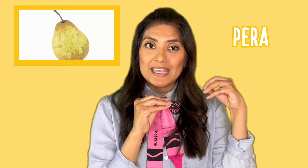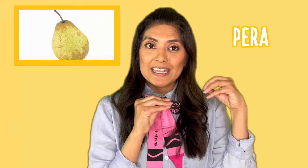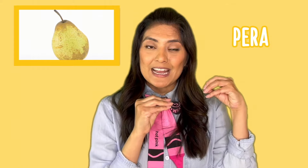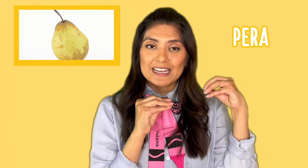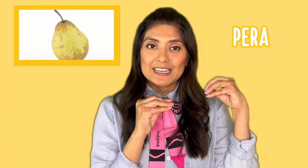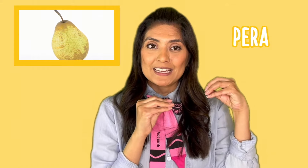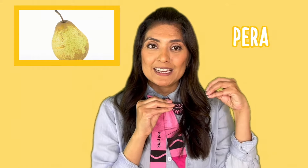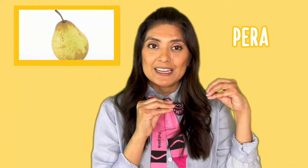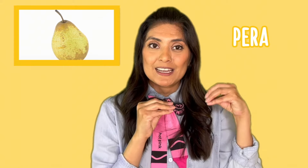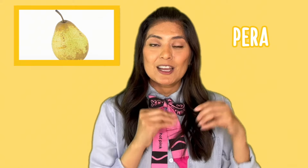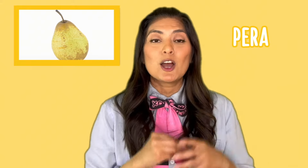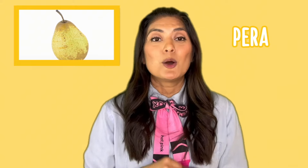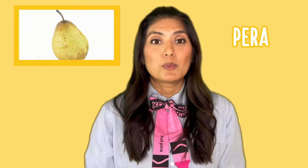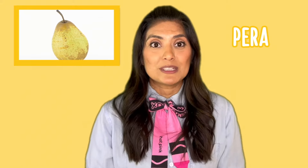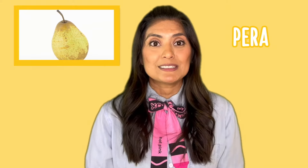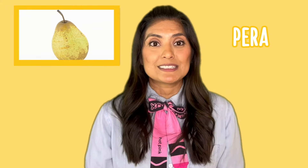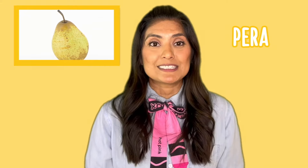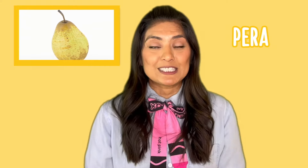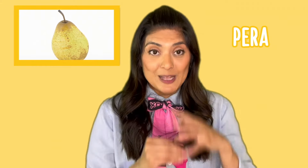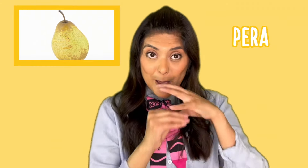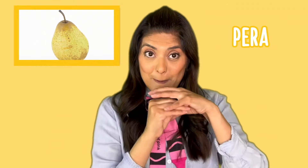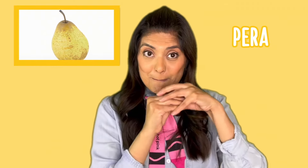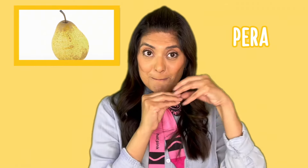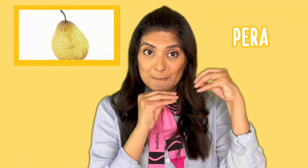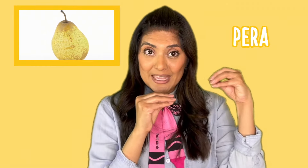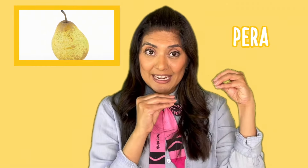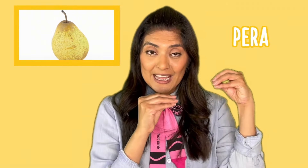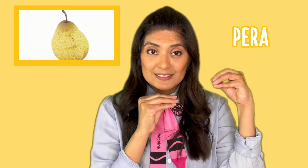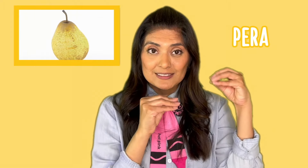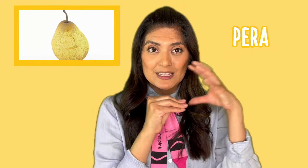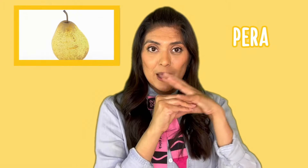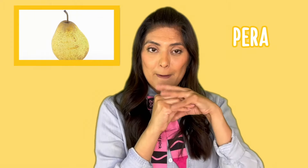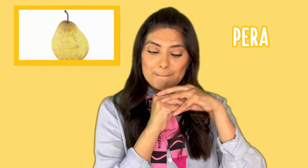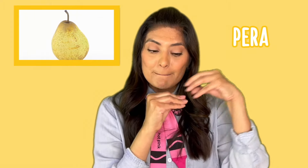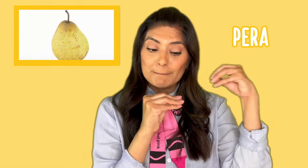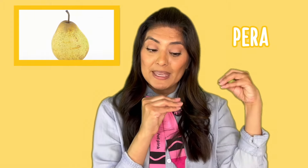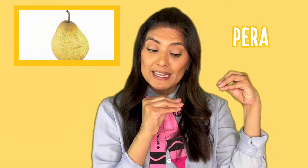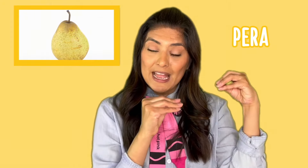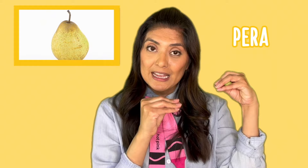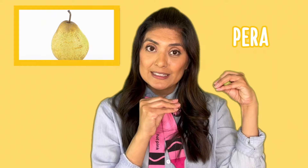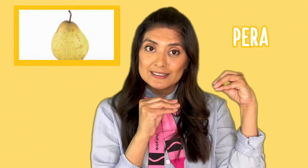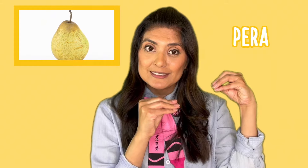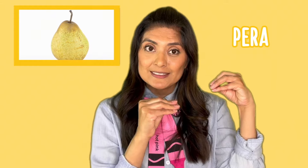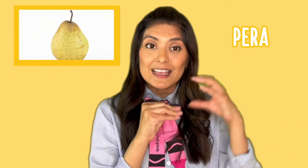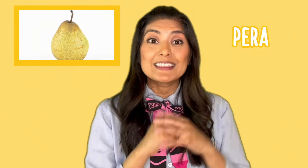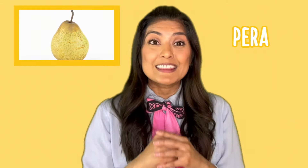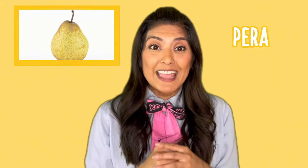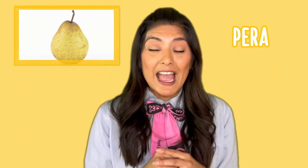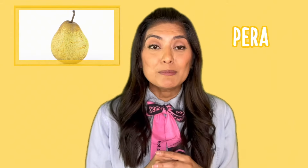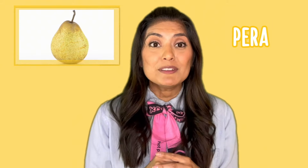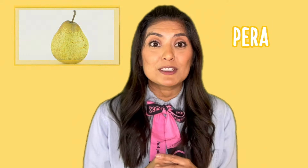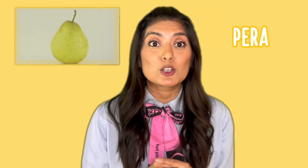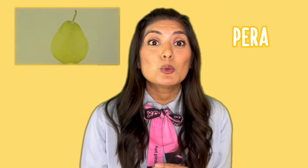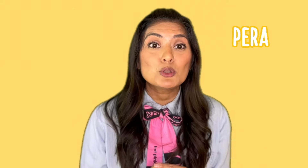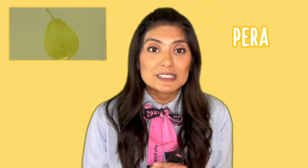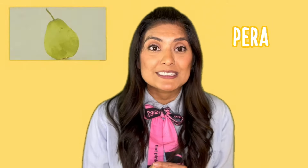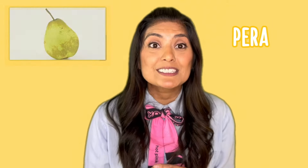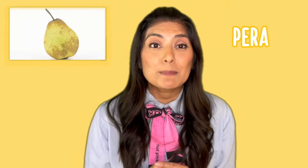Pera. Puedes decir pera. Pera. Déjame ver cómo dices